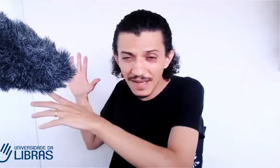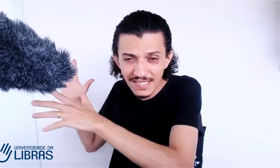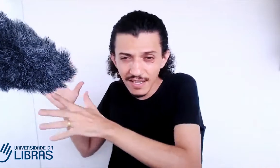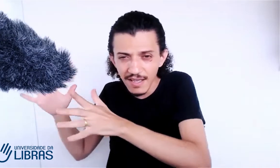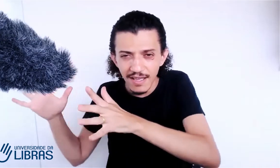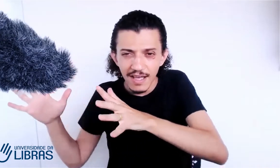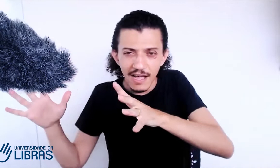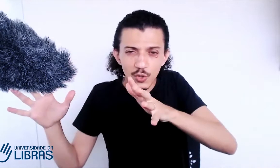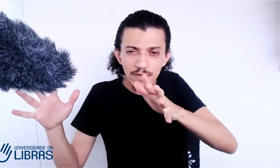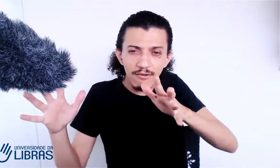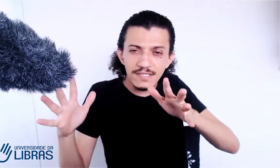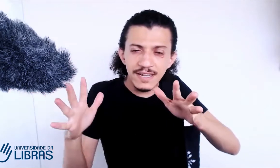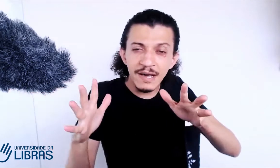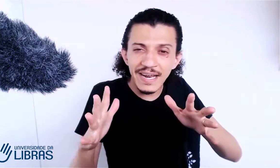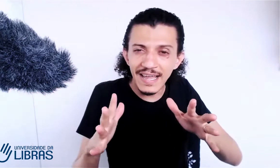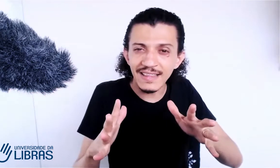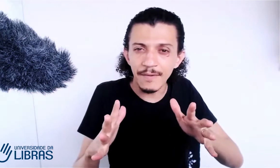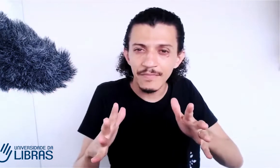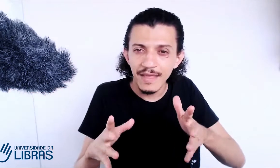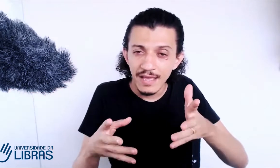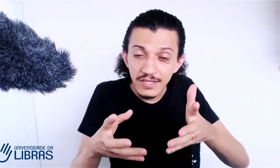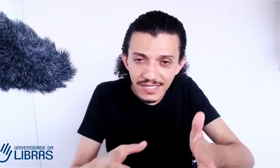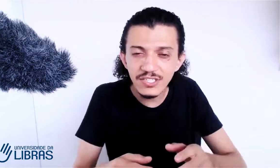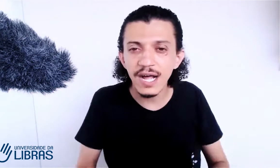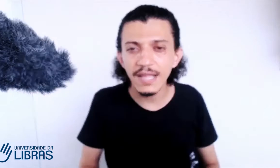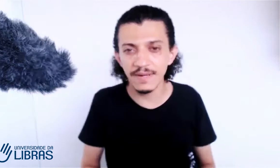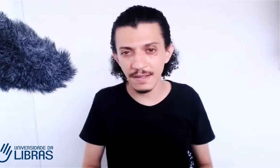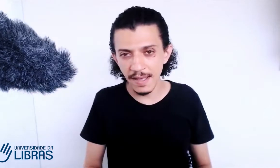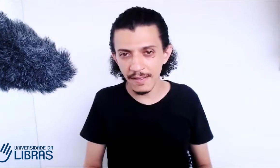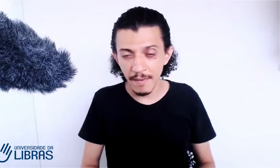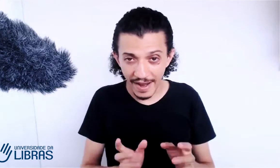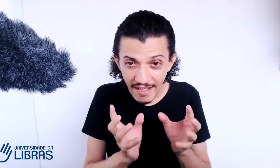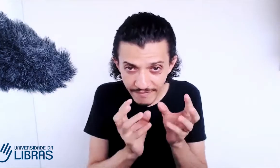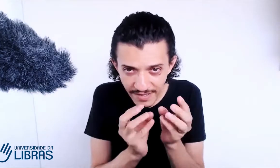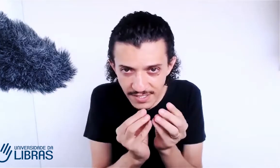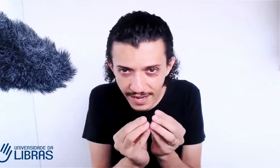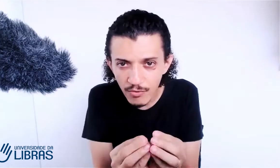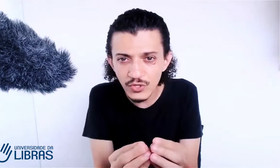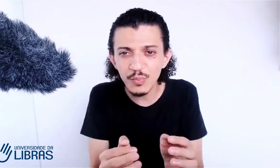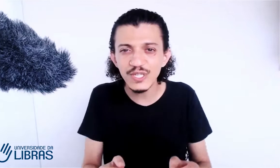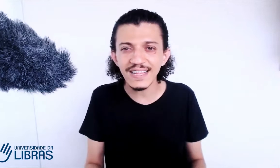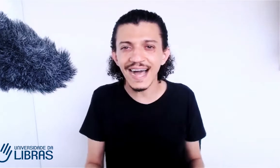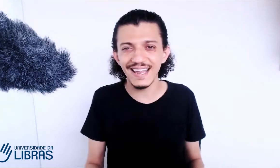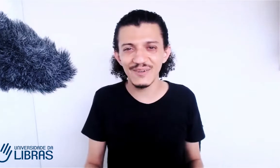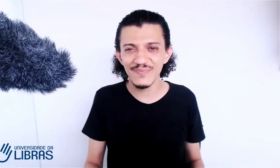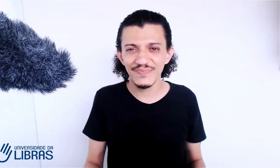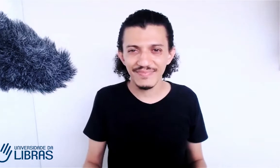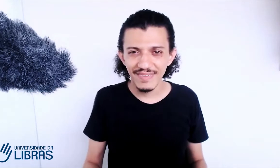que tudo está acontecendo em câmera lenta. Isso existe na Libras também, para enfatizar algum tipo de detalhe. E